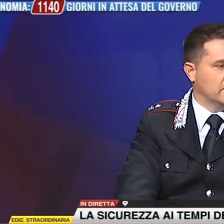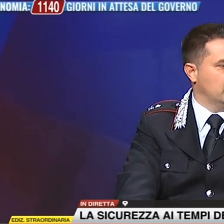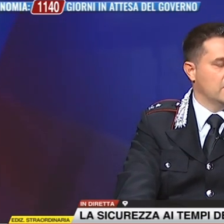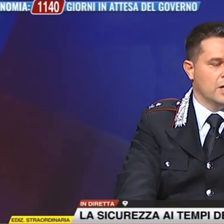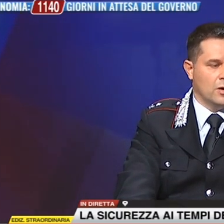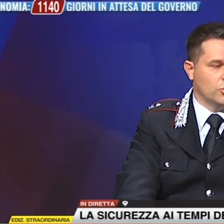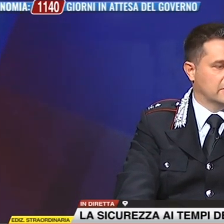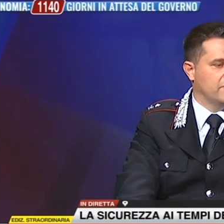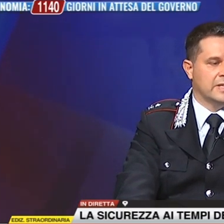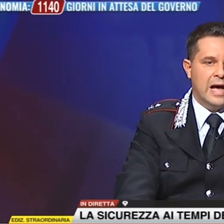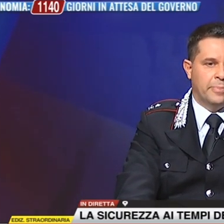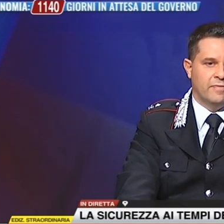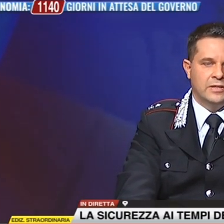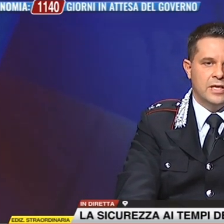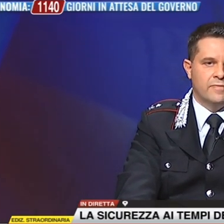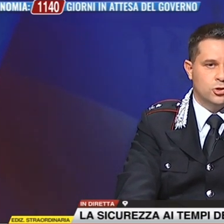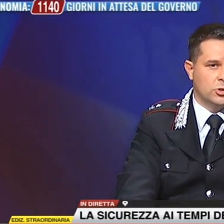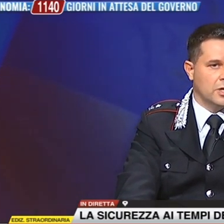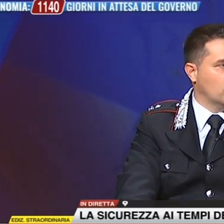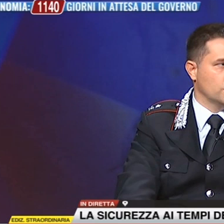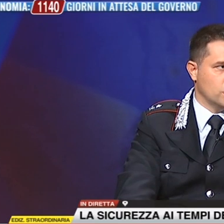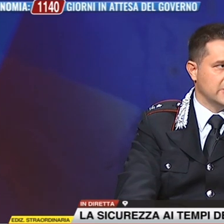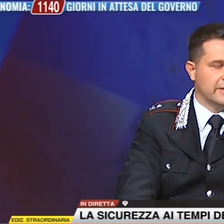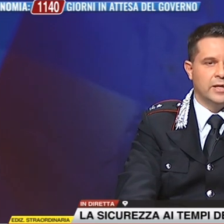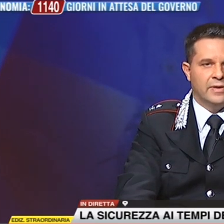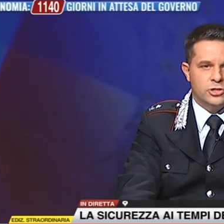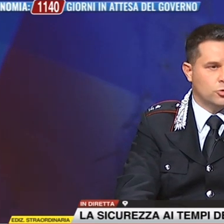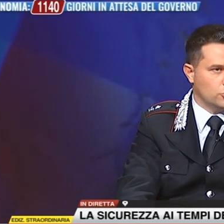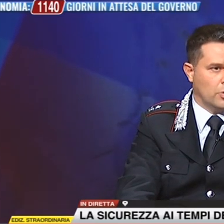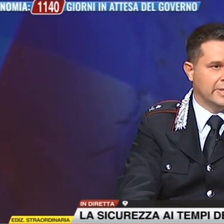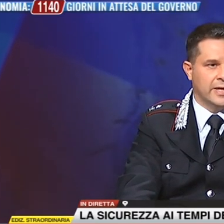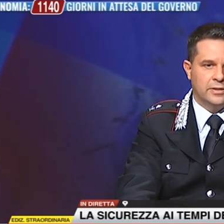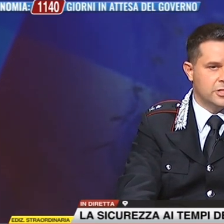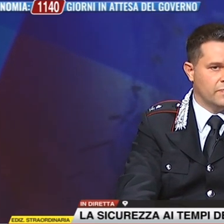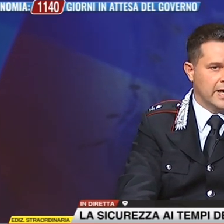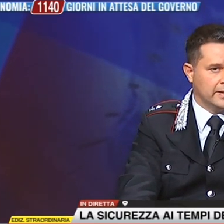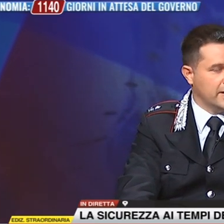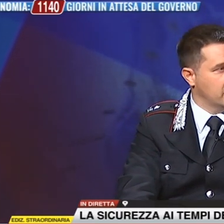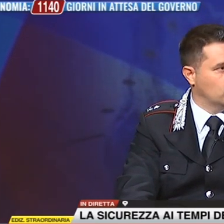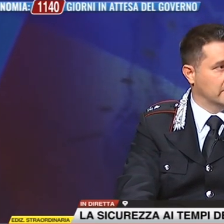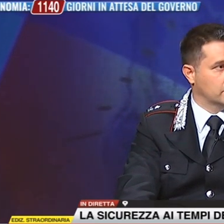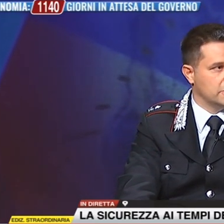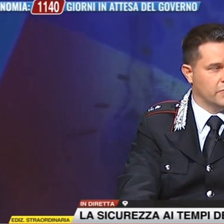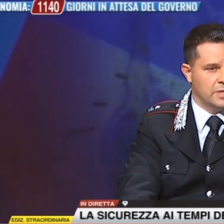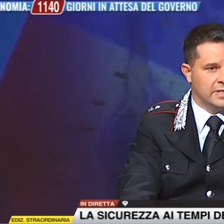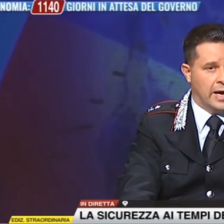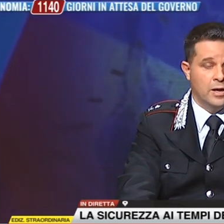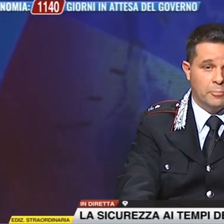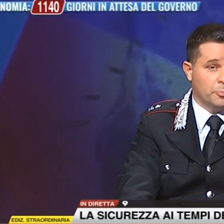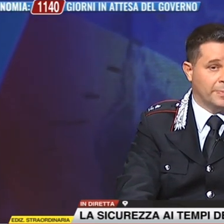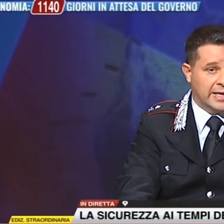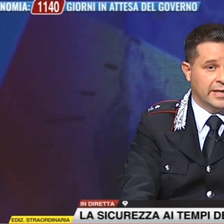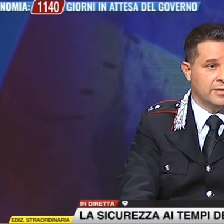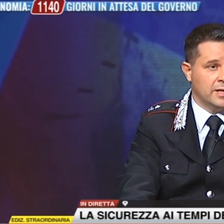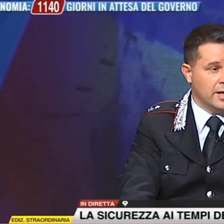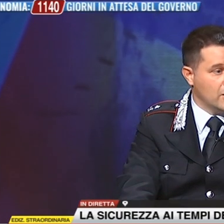e quindi un'attività preventiva sul territorio costante, che verrà sicuramente anche intensificata durante queste festività,